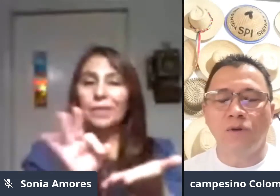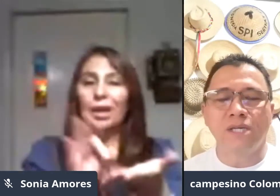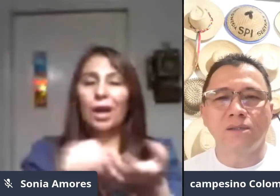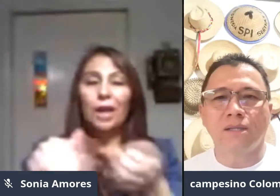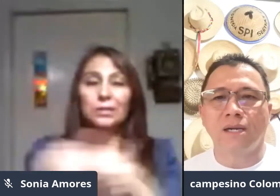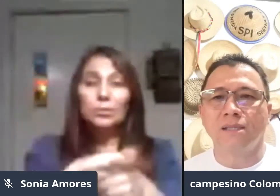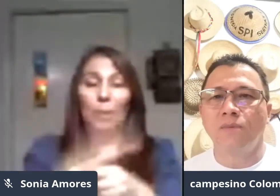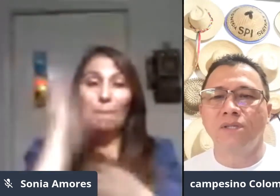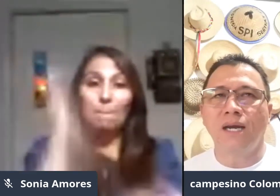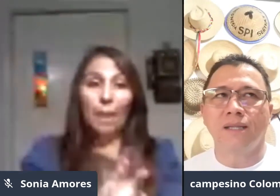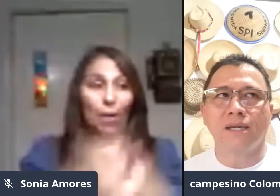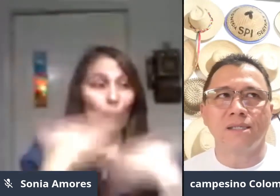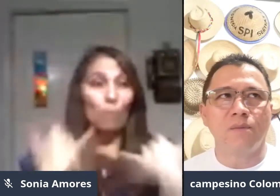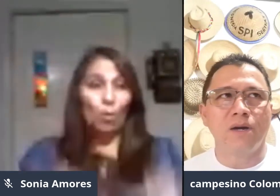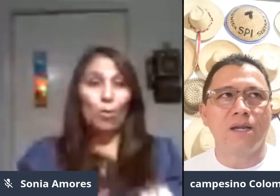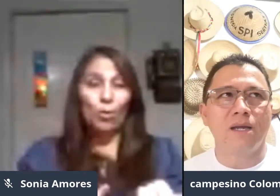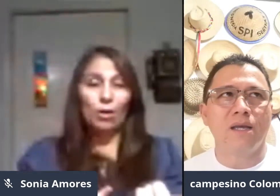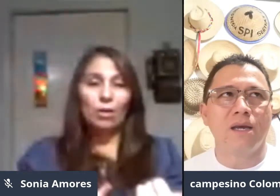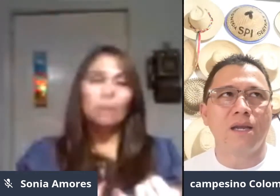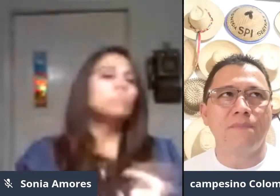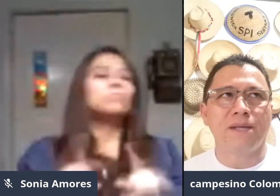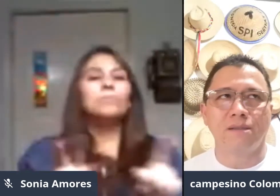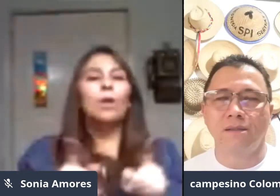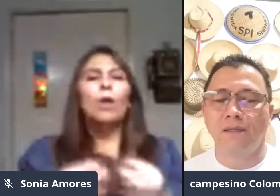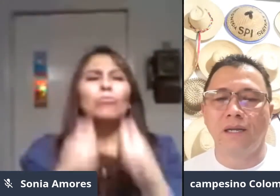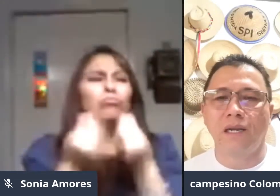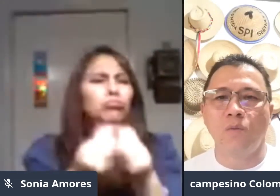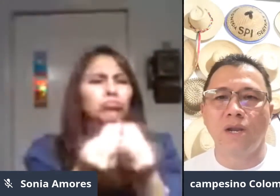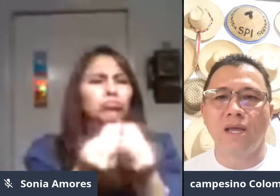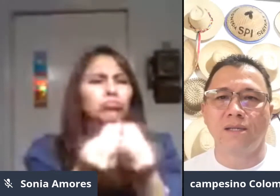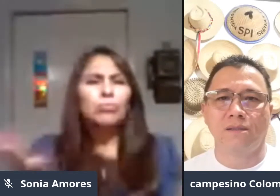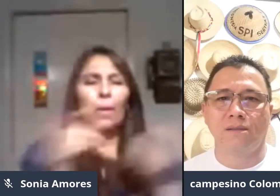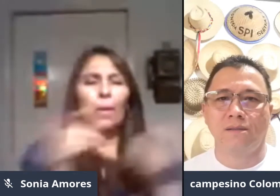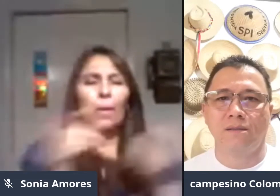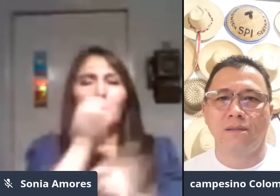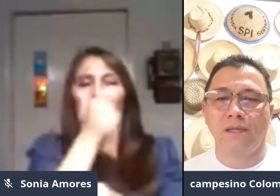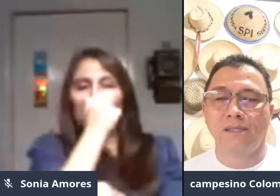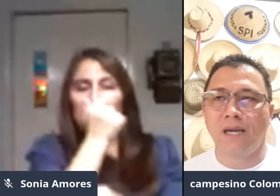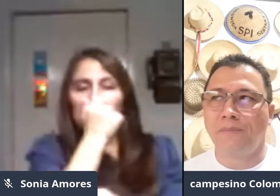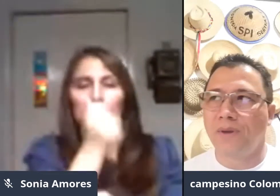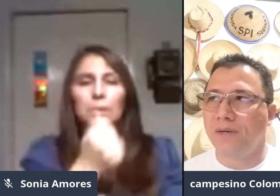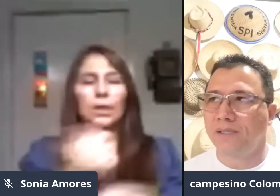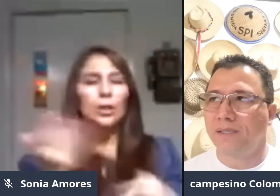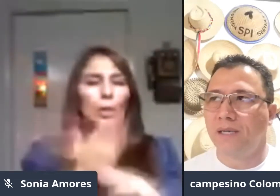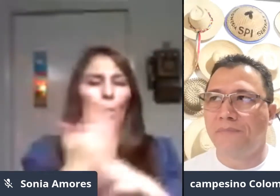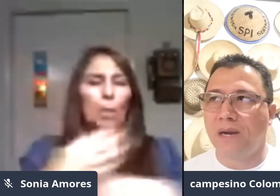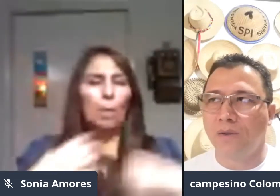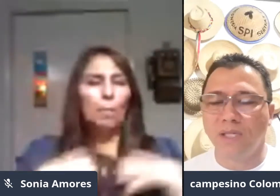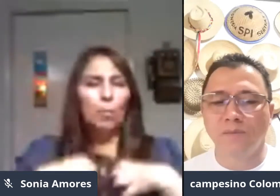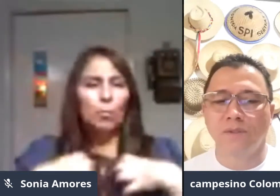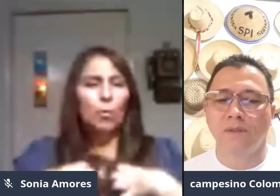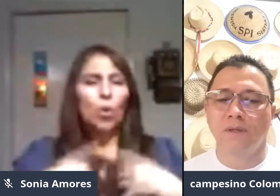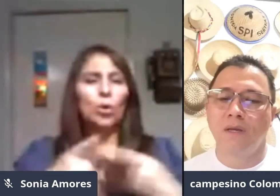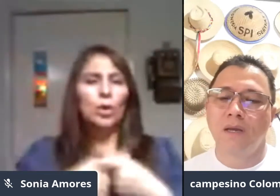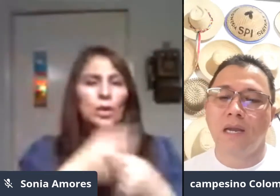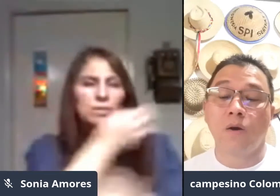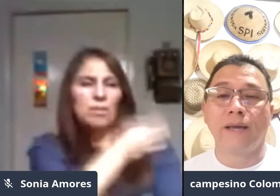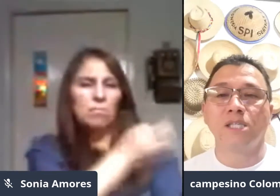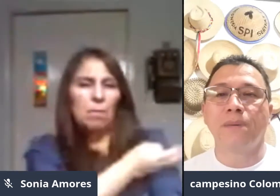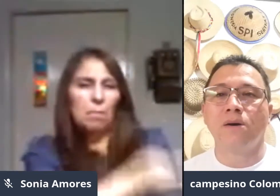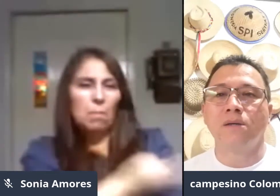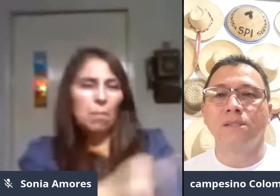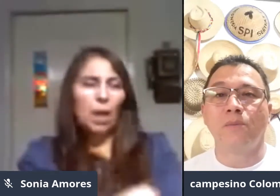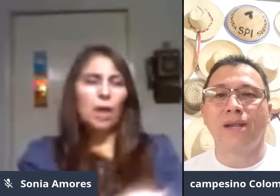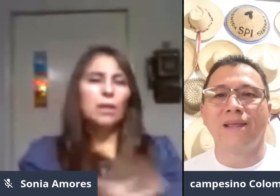estas y a muchas otras. Hay mucha gente que se muere de gripas, de neumonías, de sarampiones, de paludismos, y lo